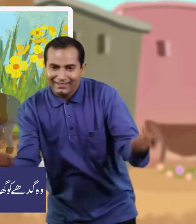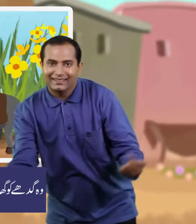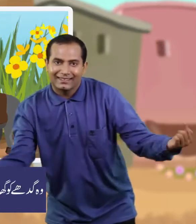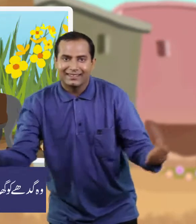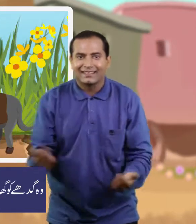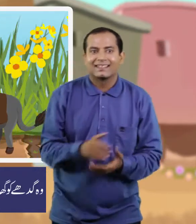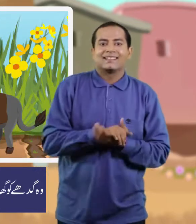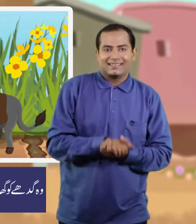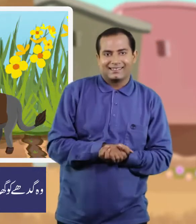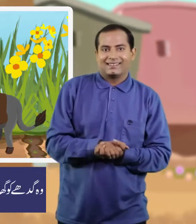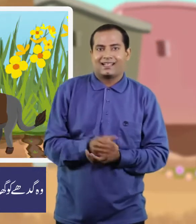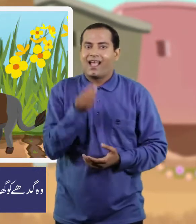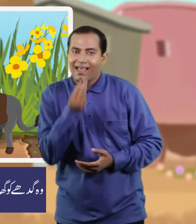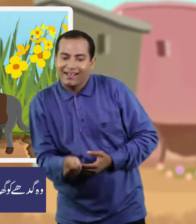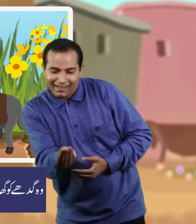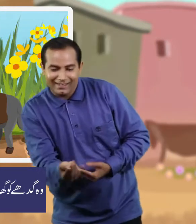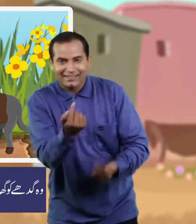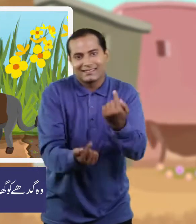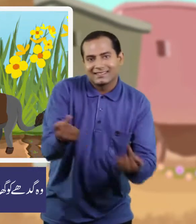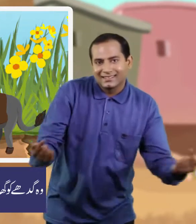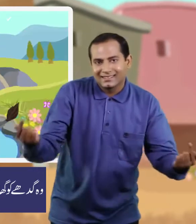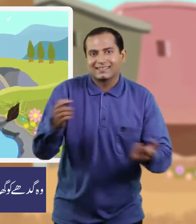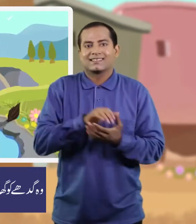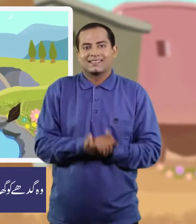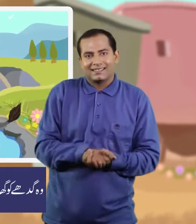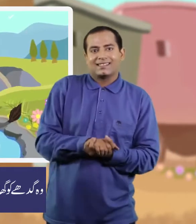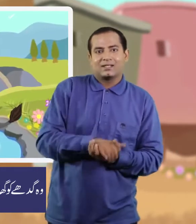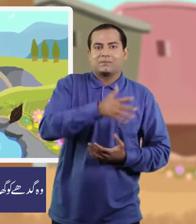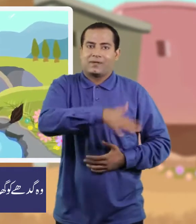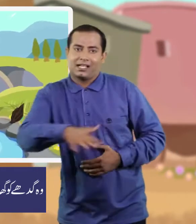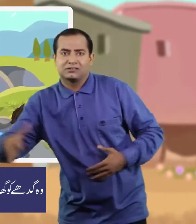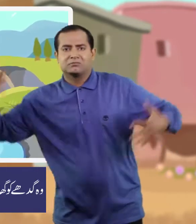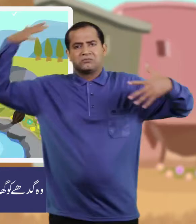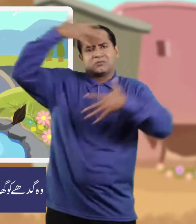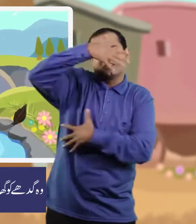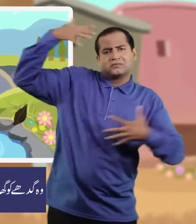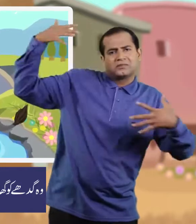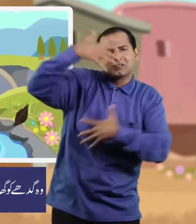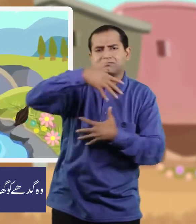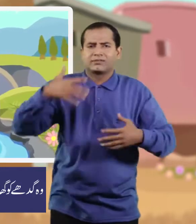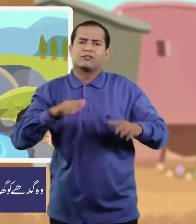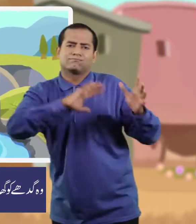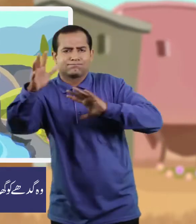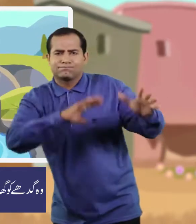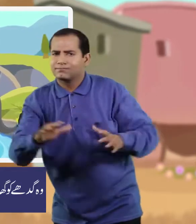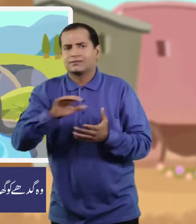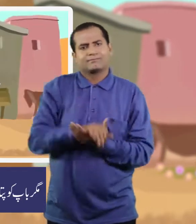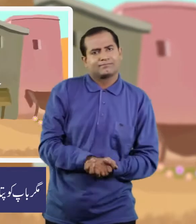वो घदे को घास खिलाता था, और गाउं के किनारे दरिया में उसे नहलाता था.